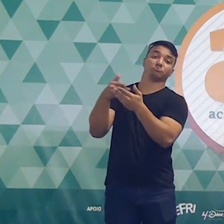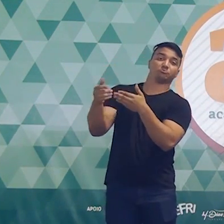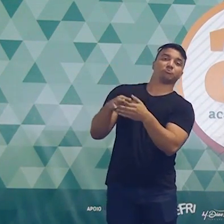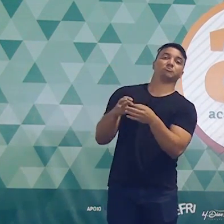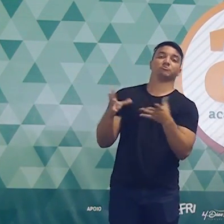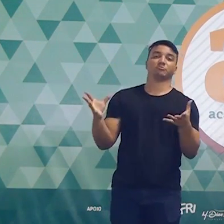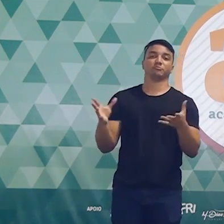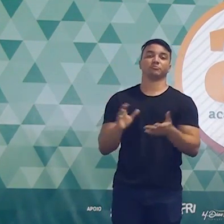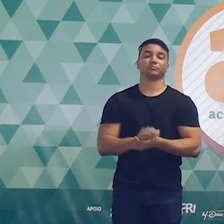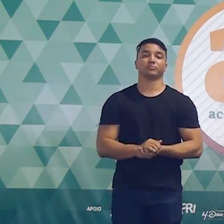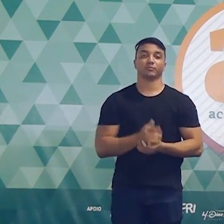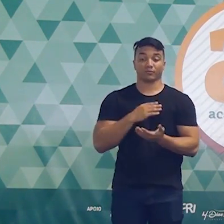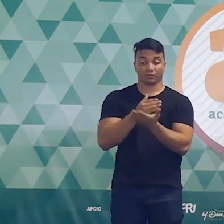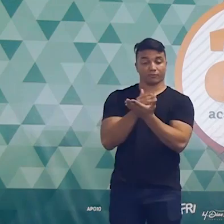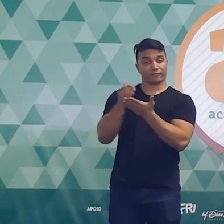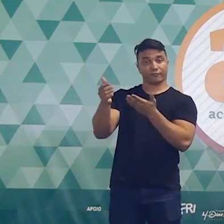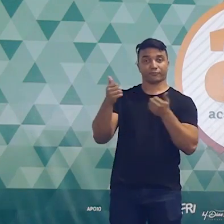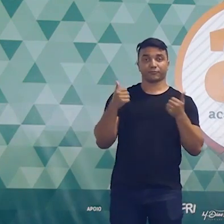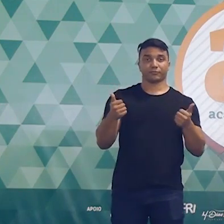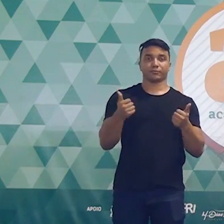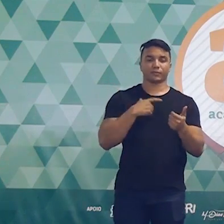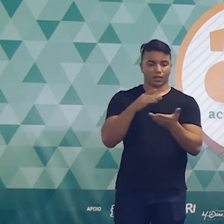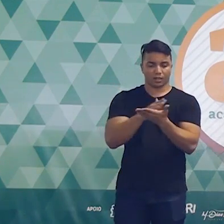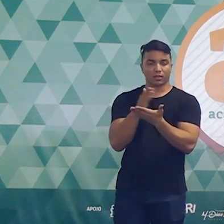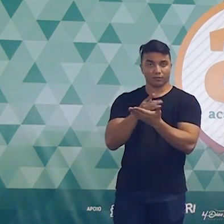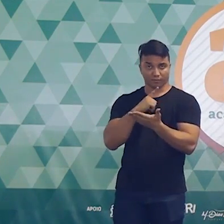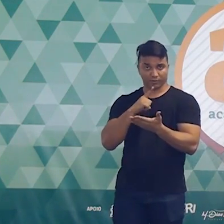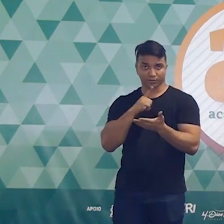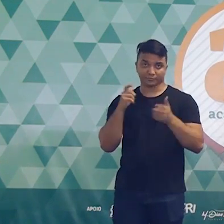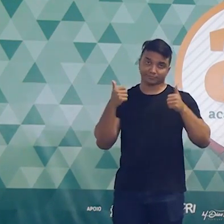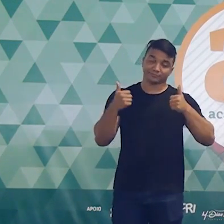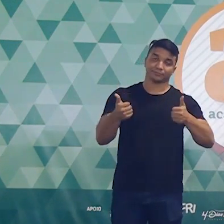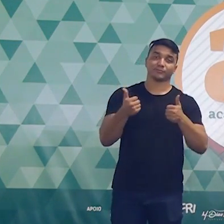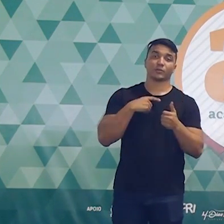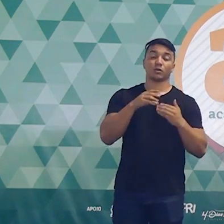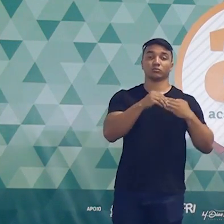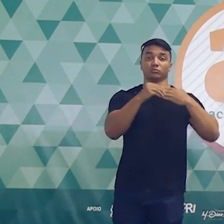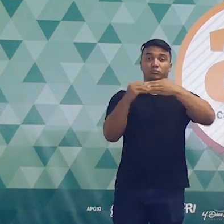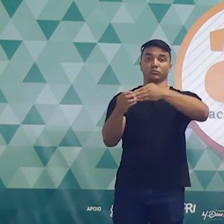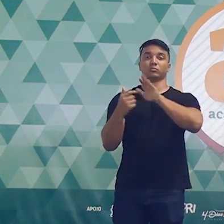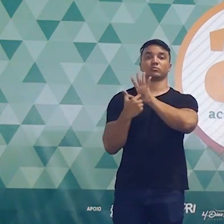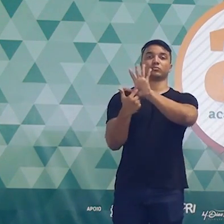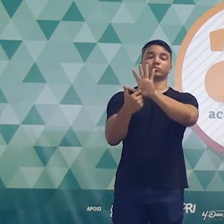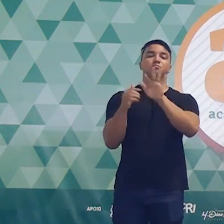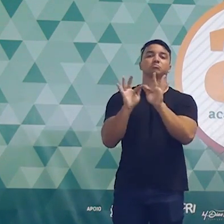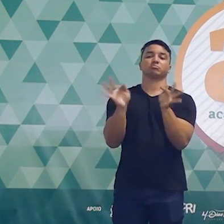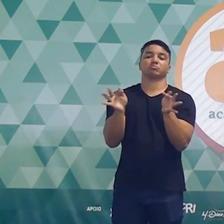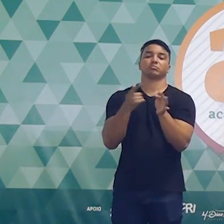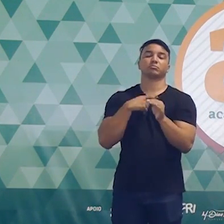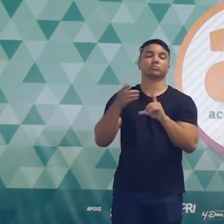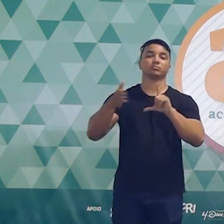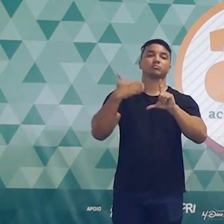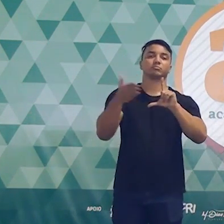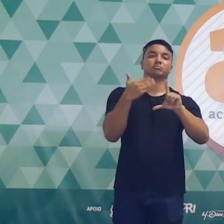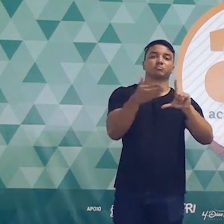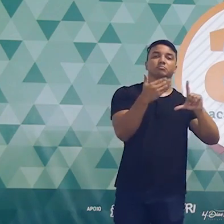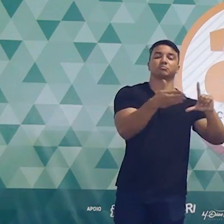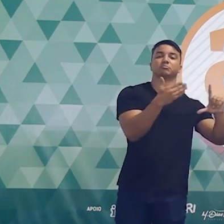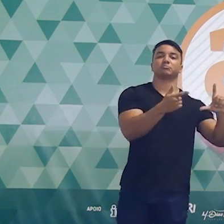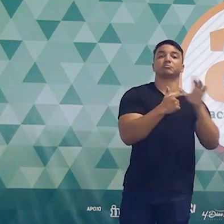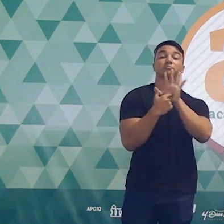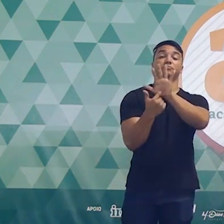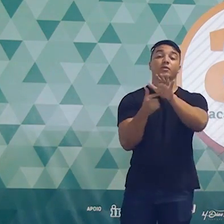bom? Então comecemos aqui. Vocês têm o livro na mão novamente. Eu trouxe uma apresentação aqui em PowerPoint para a gente